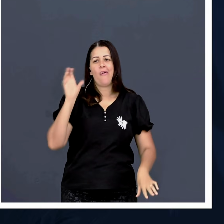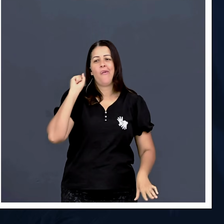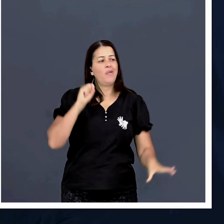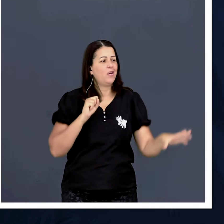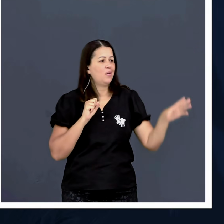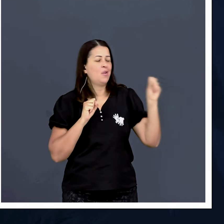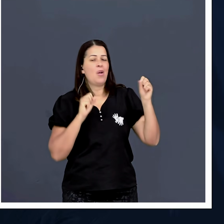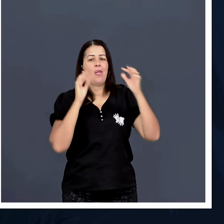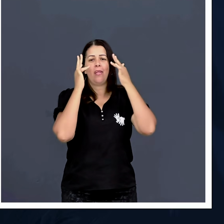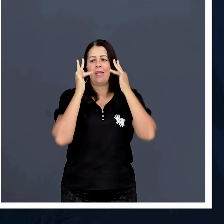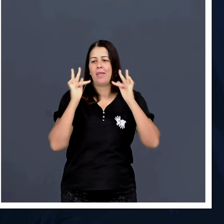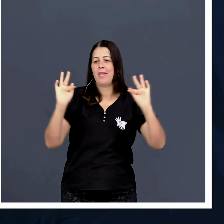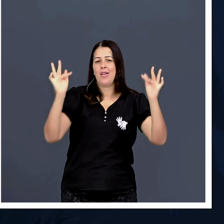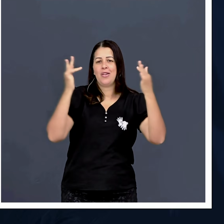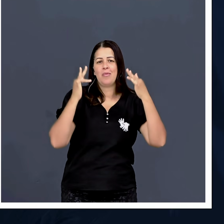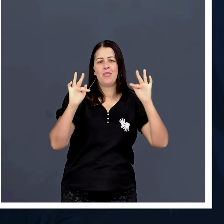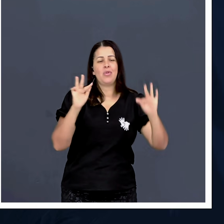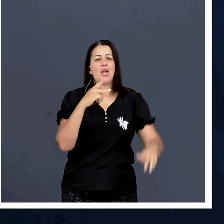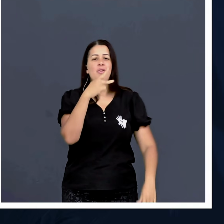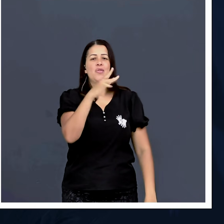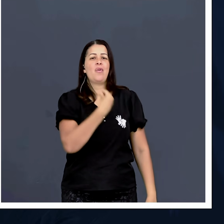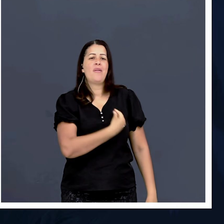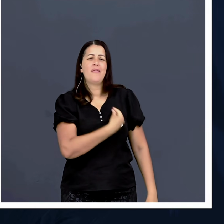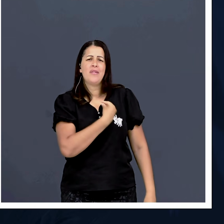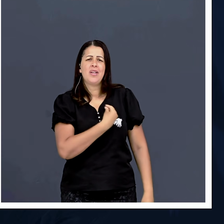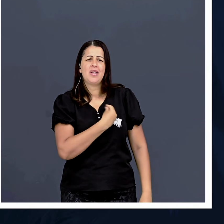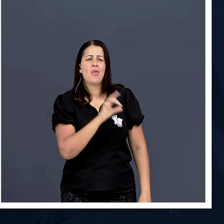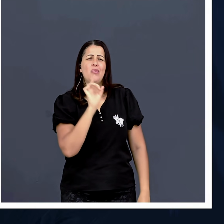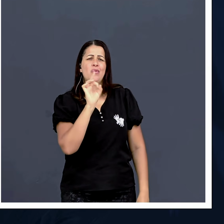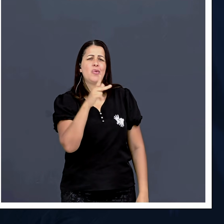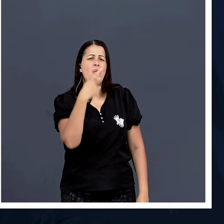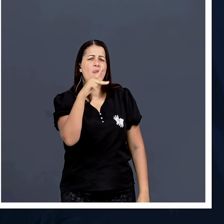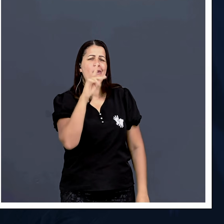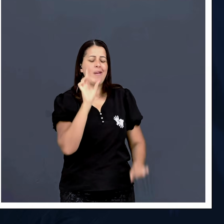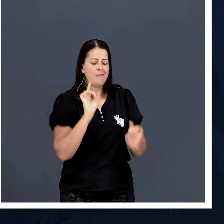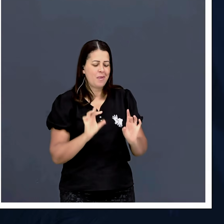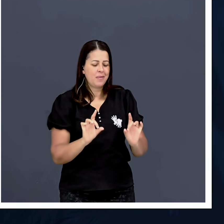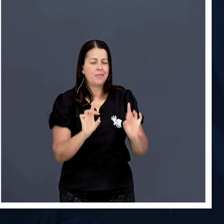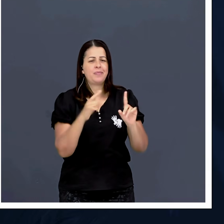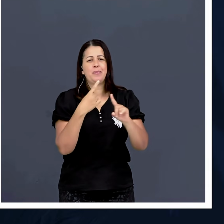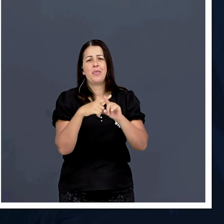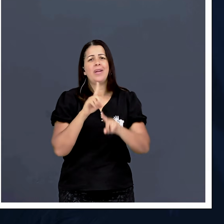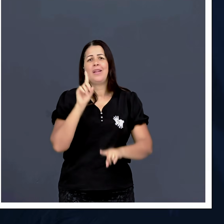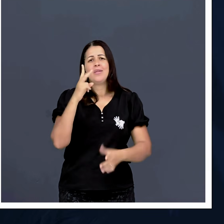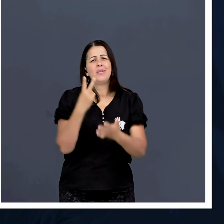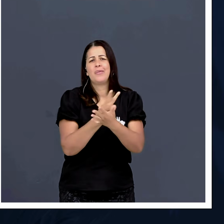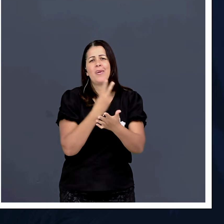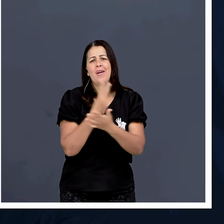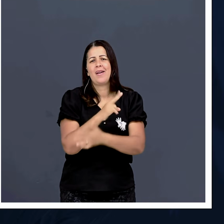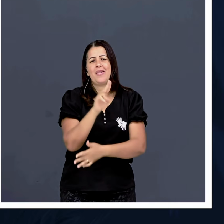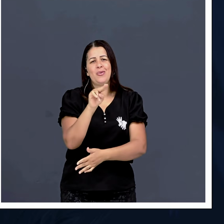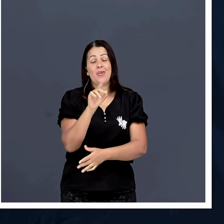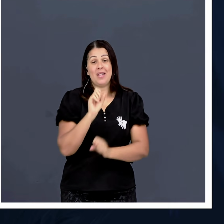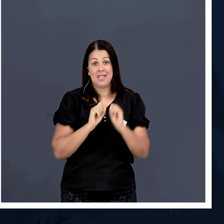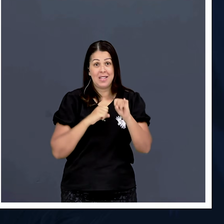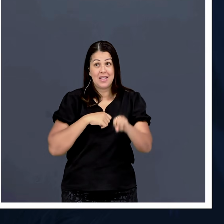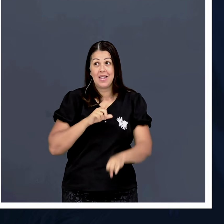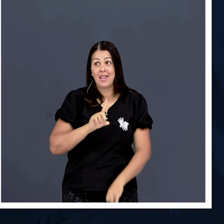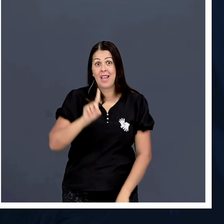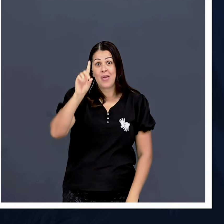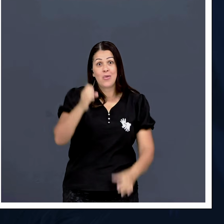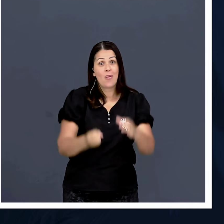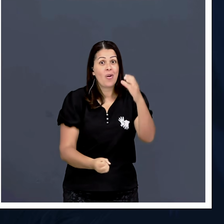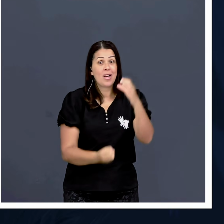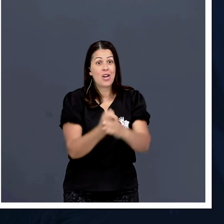que serão testemunhas da sua vida com o seu jeito especial. Porque Deus, Ele não erra. E se Ele te fez assim, há